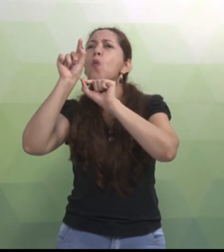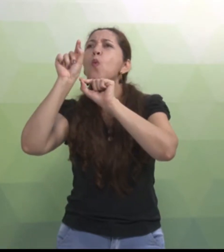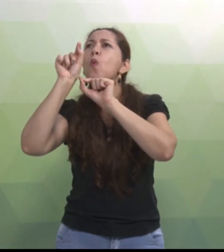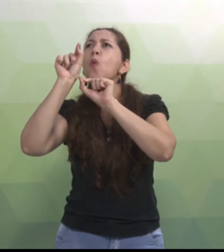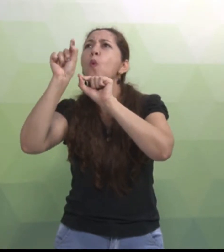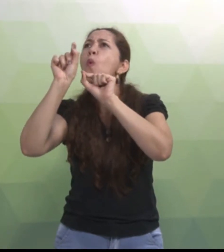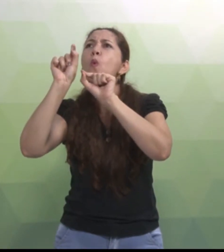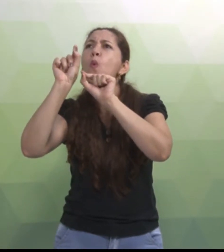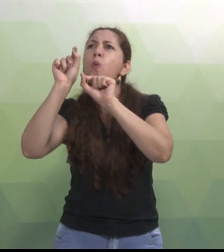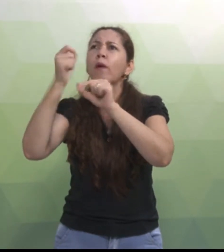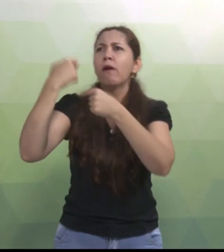utilizar,